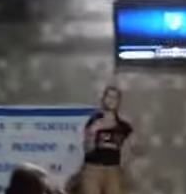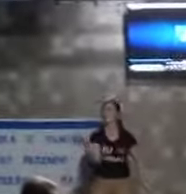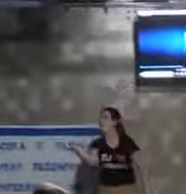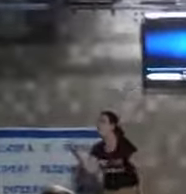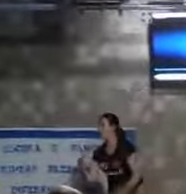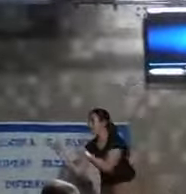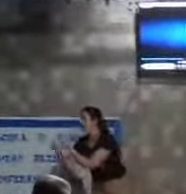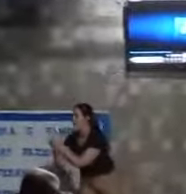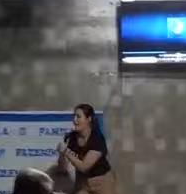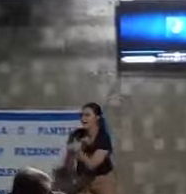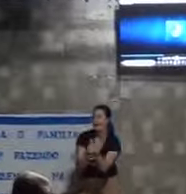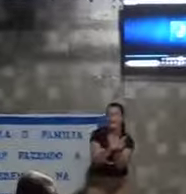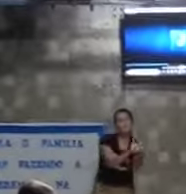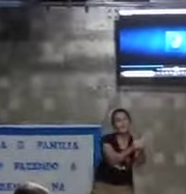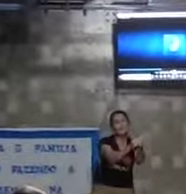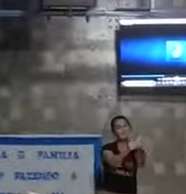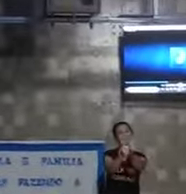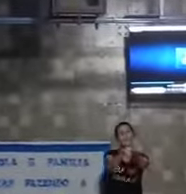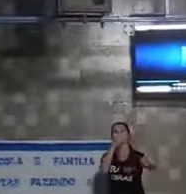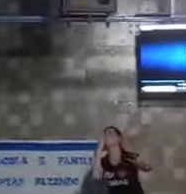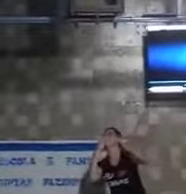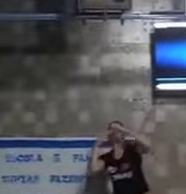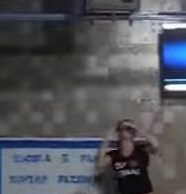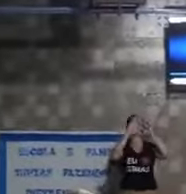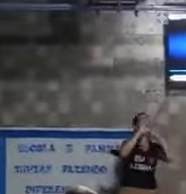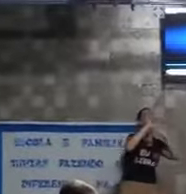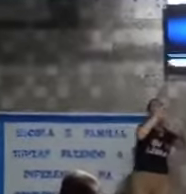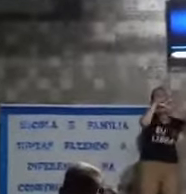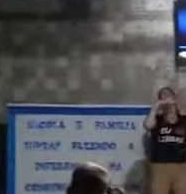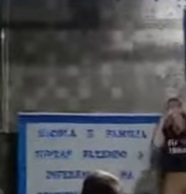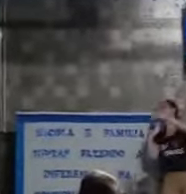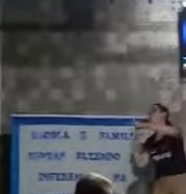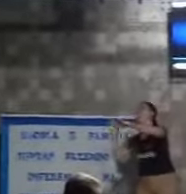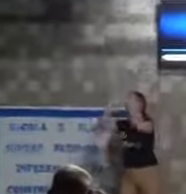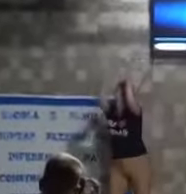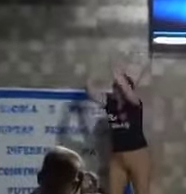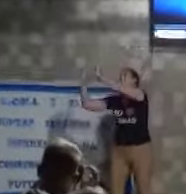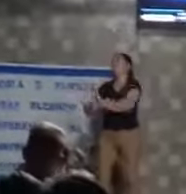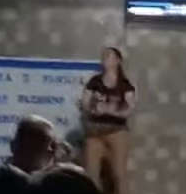lembrança.